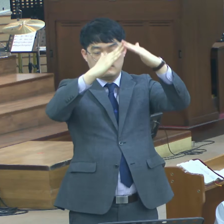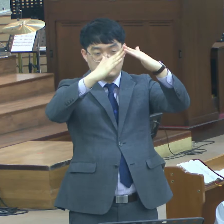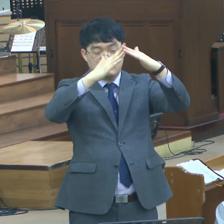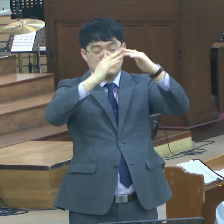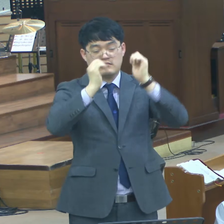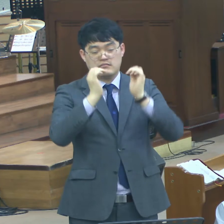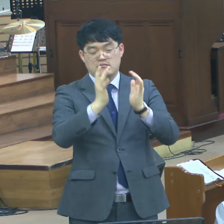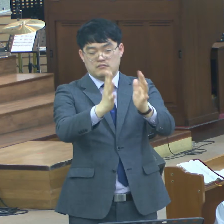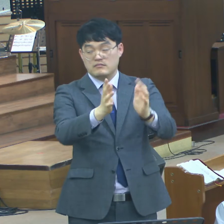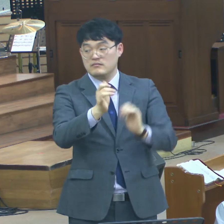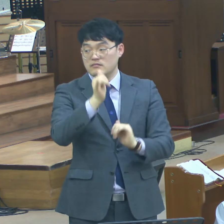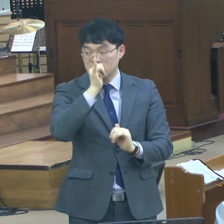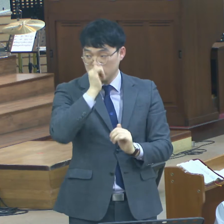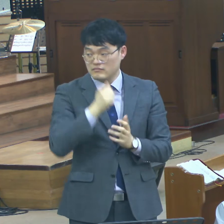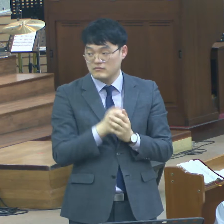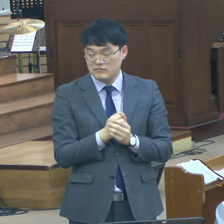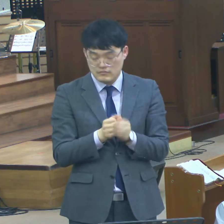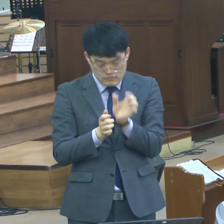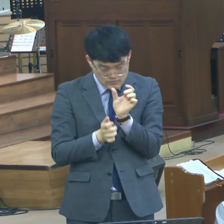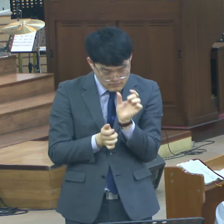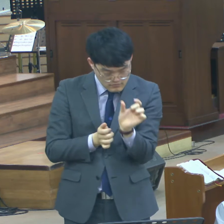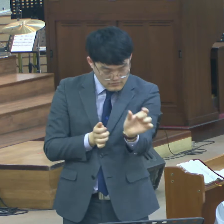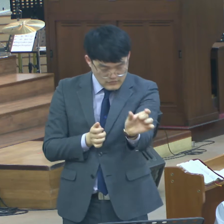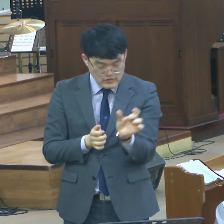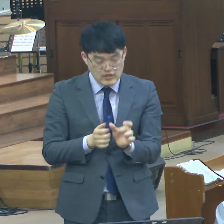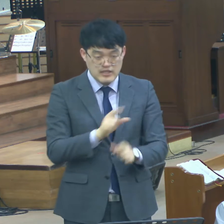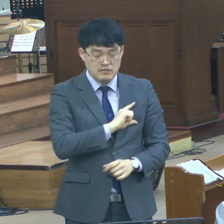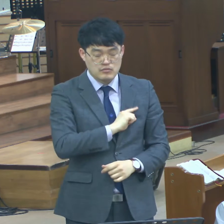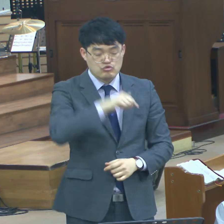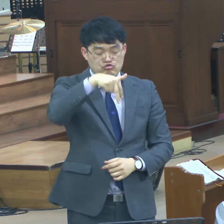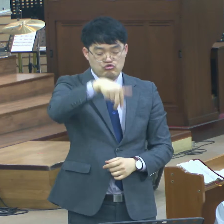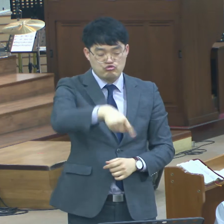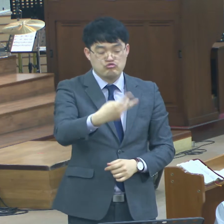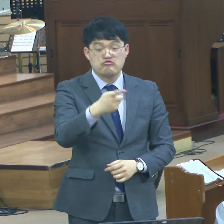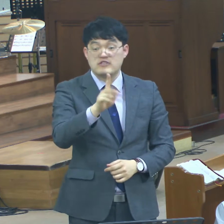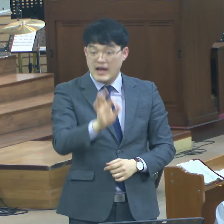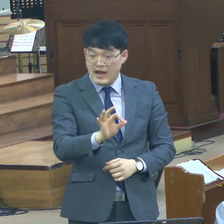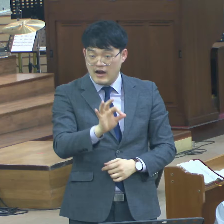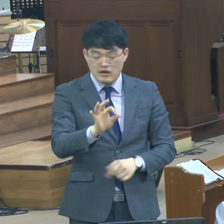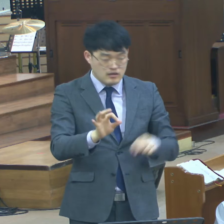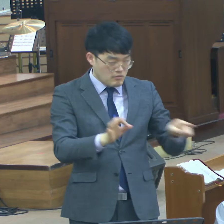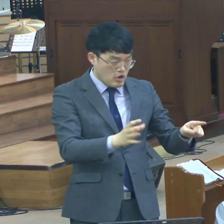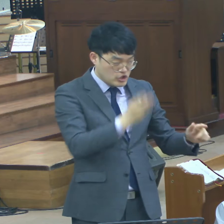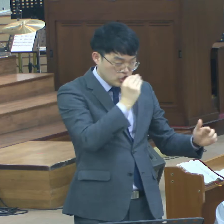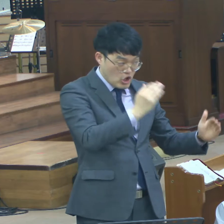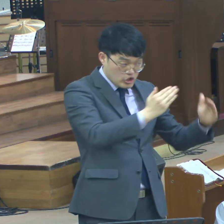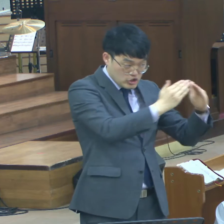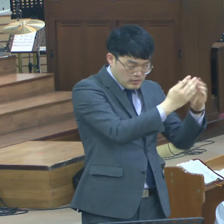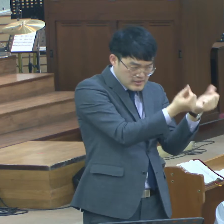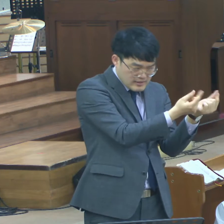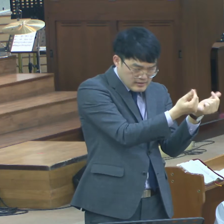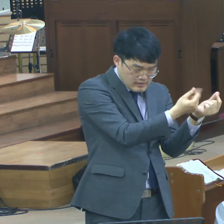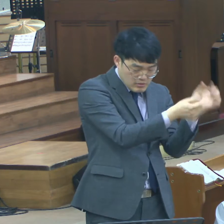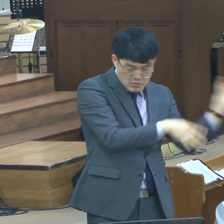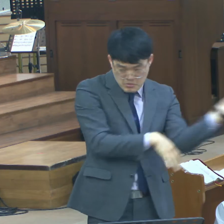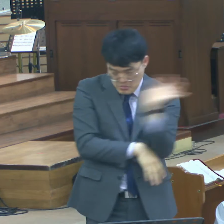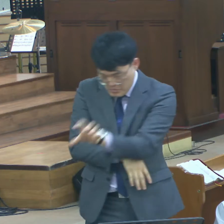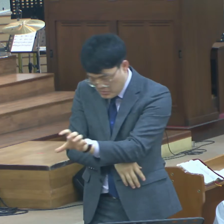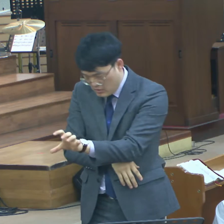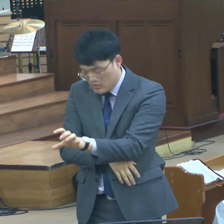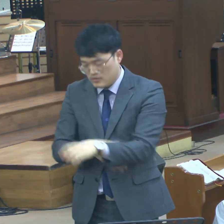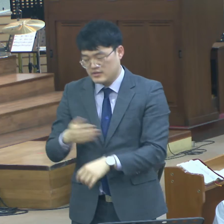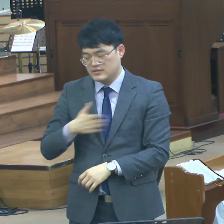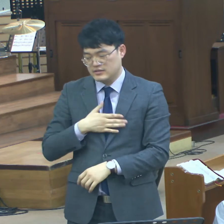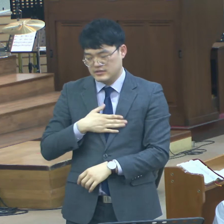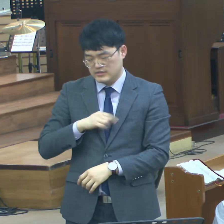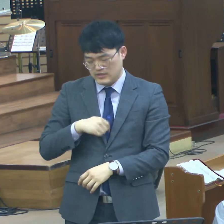있으면은 가운데 보면 복도가 보이잖아요. 그게 주랑이에요. 이게 성전 느낌 받을 수 있도록 바로의 딸에게 그렇게